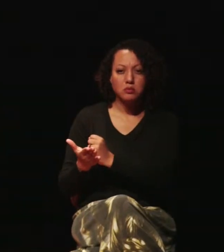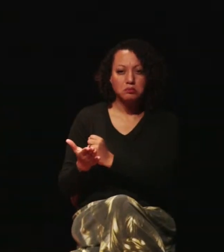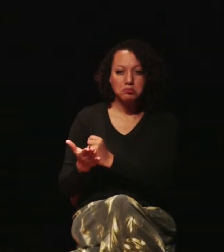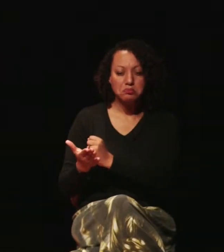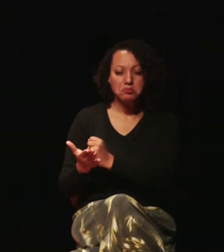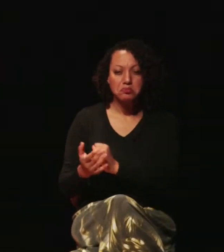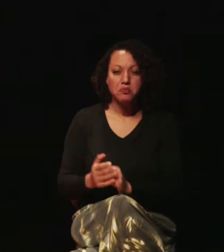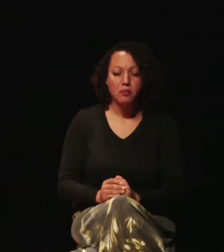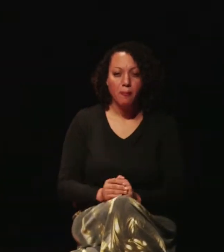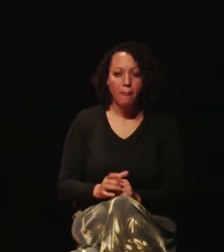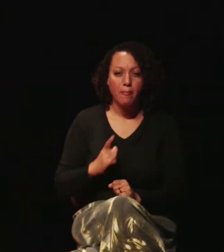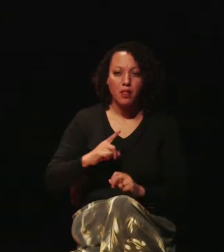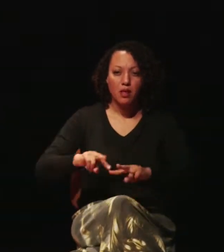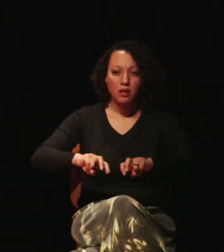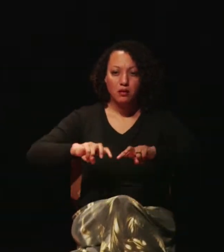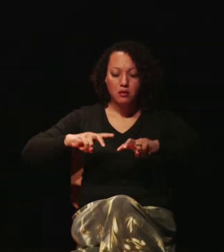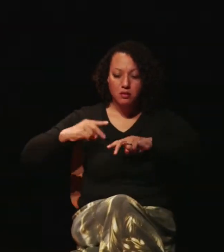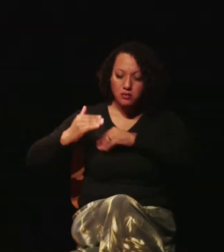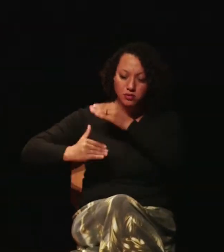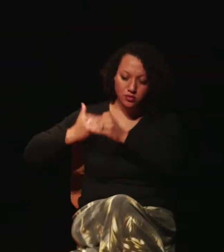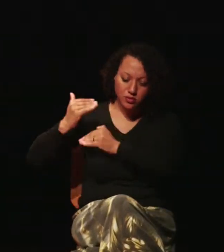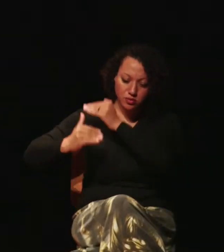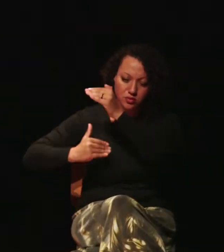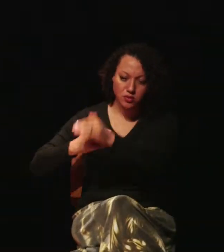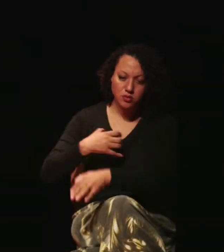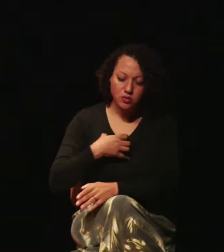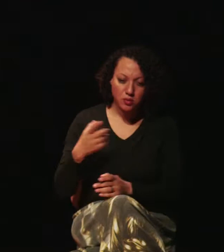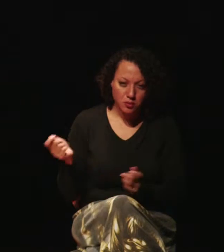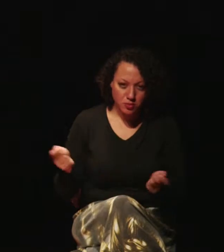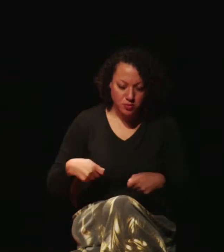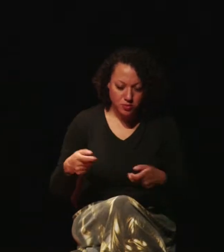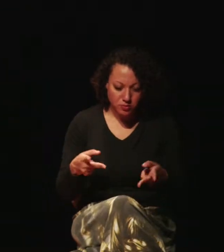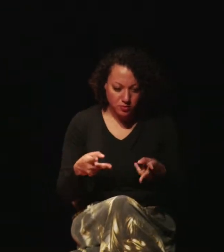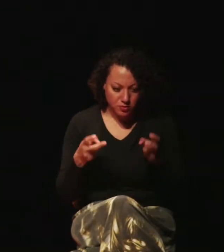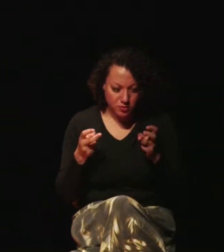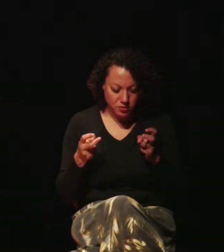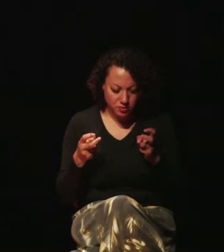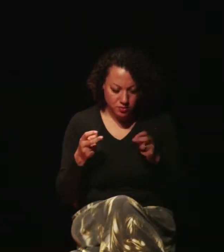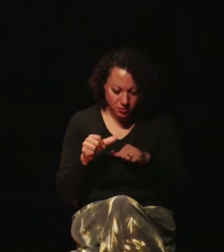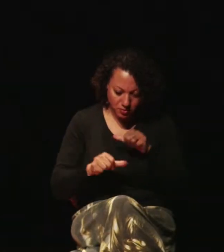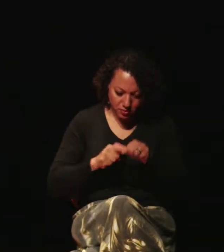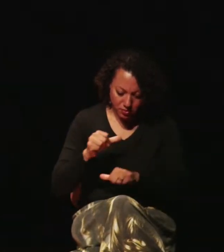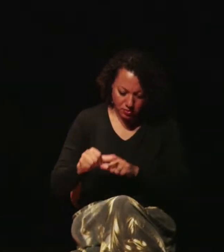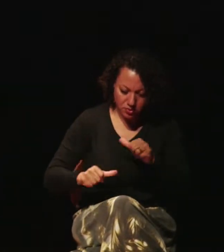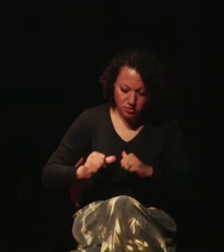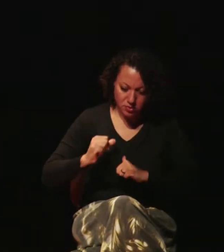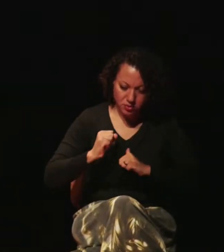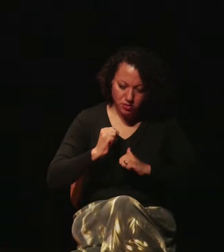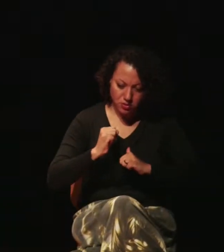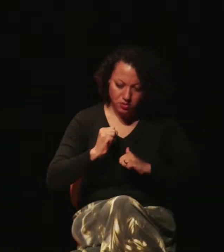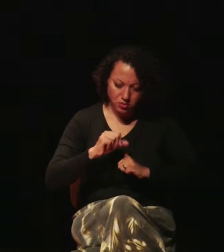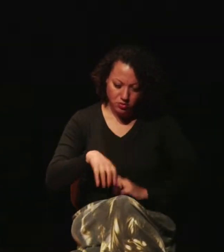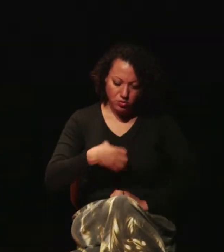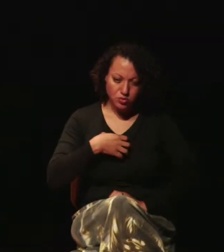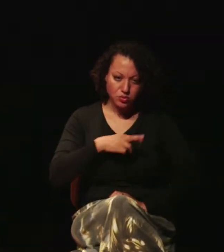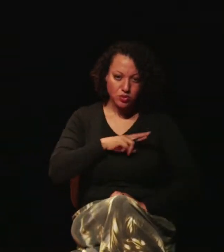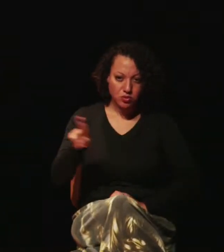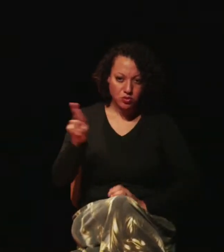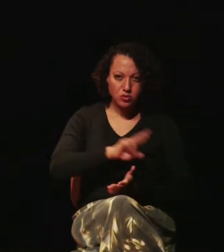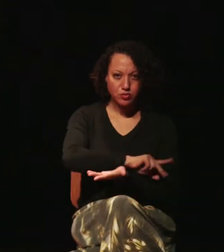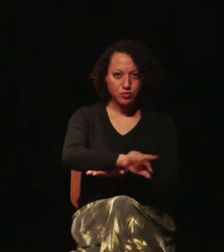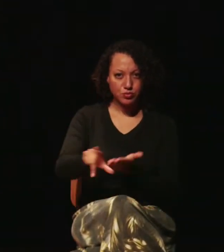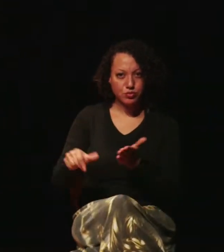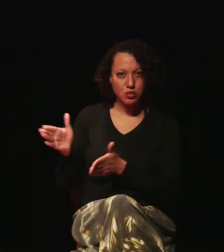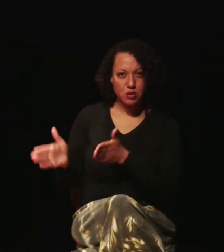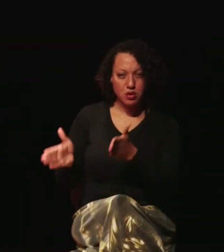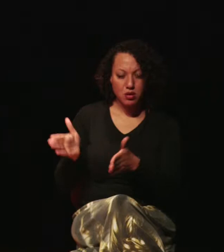Attraverso l'analisi dell'evoluzione di tali tipus è possibile percepire mudanze nelle attitudini religiose delle diverse